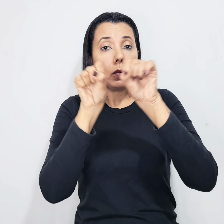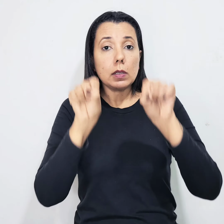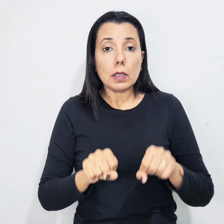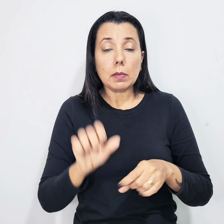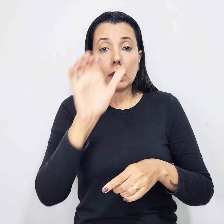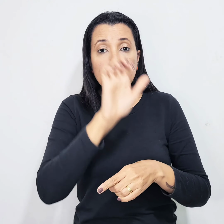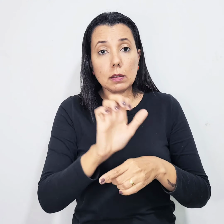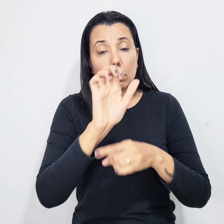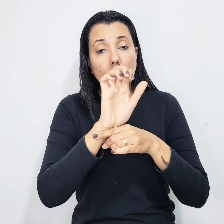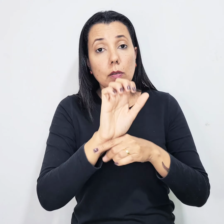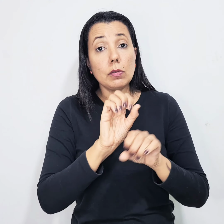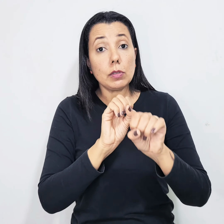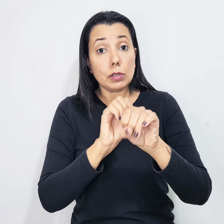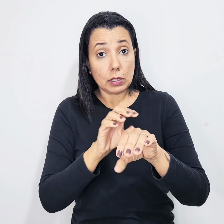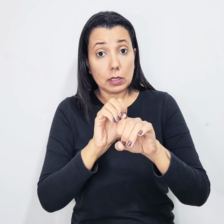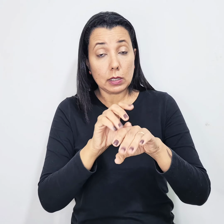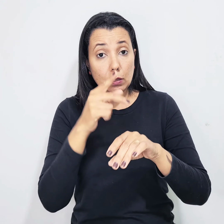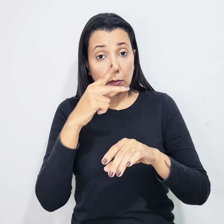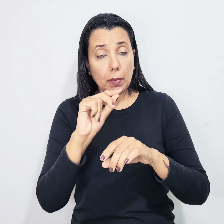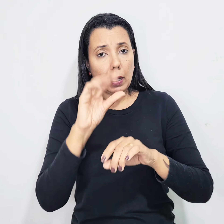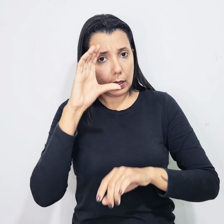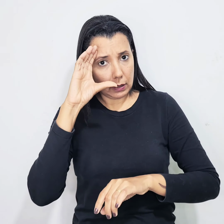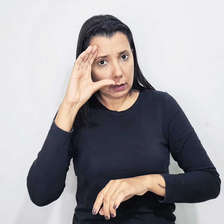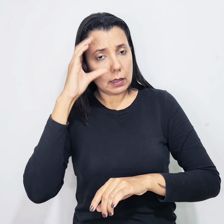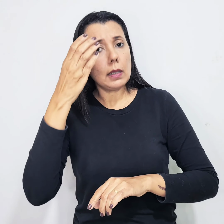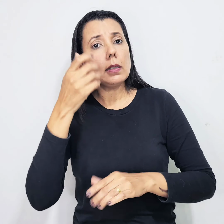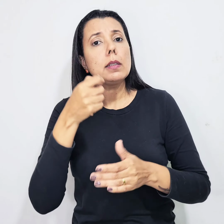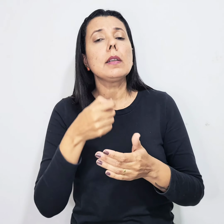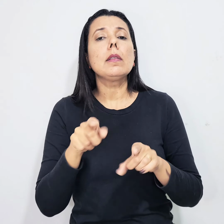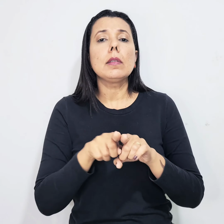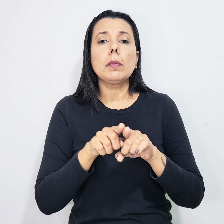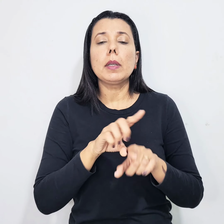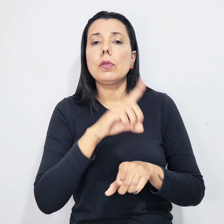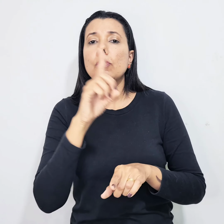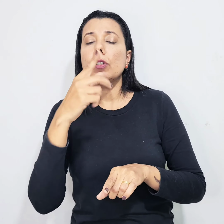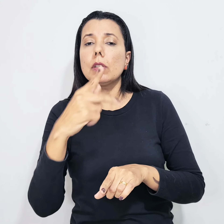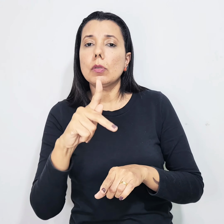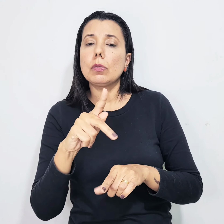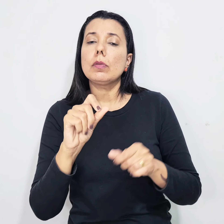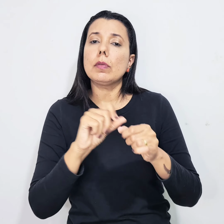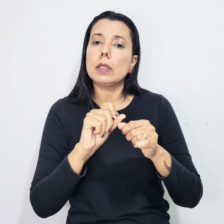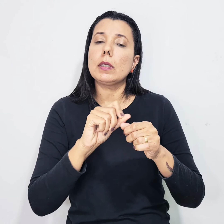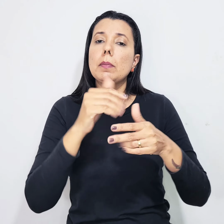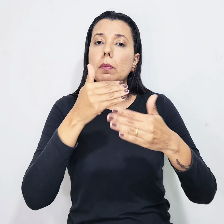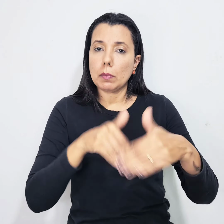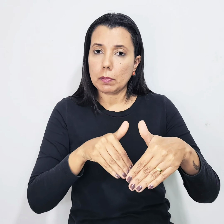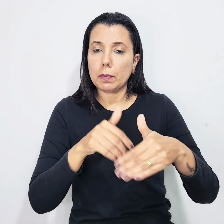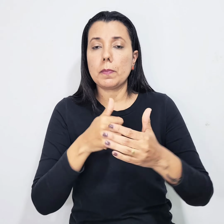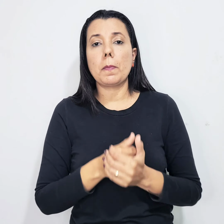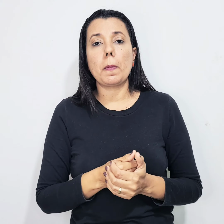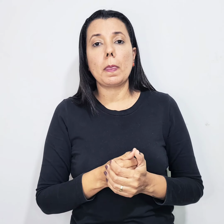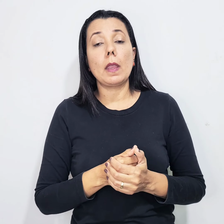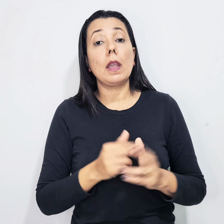de educação para definir a data de sua realização. Em relação ao